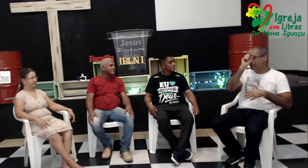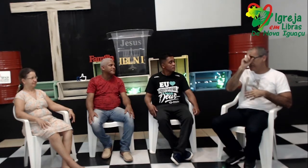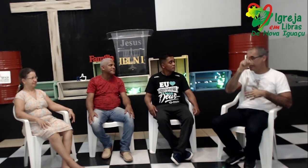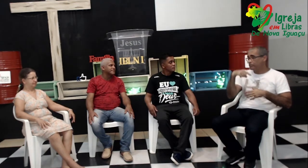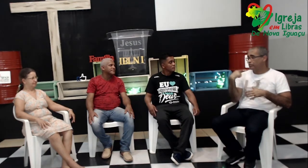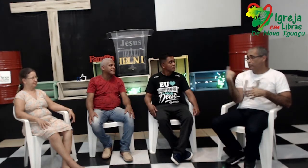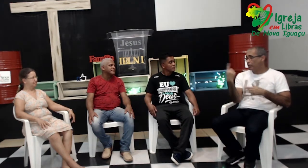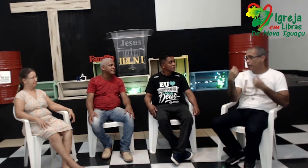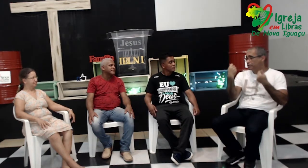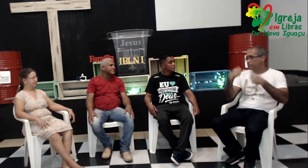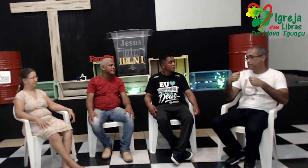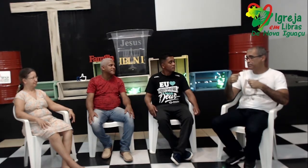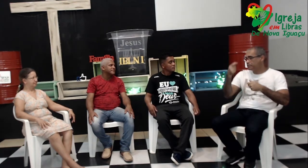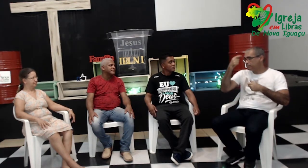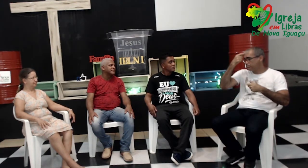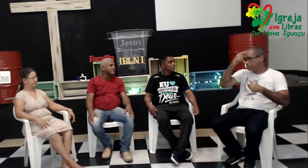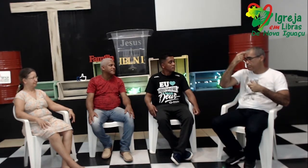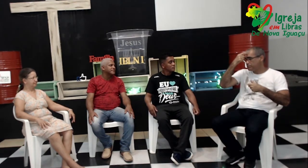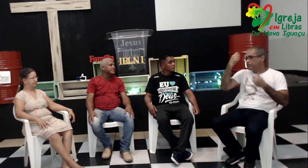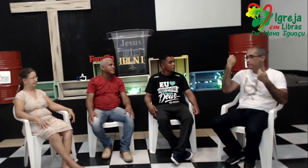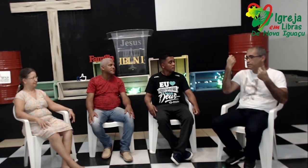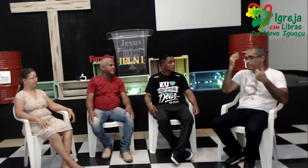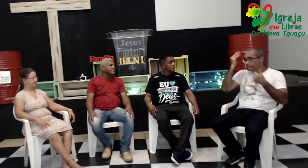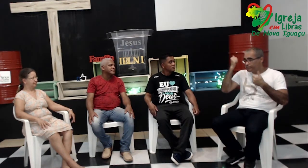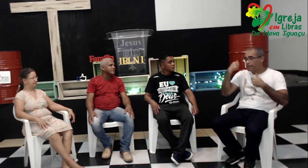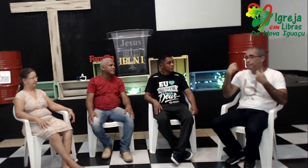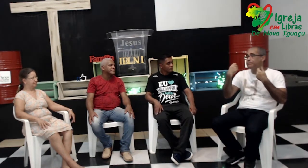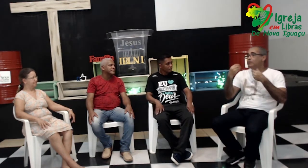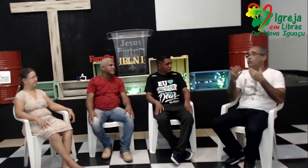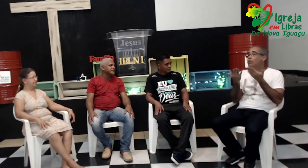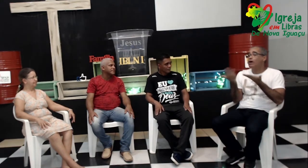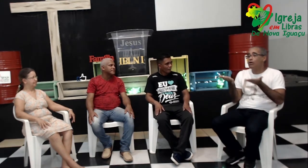dificuldades que nós precisamos